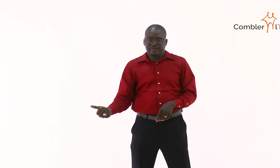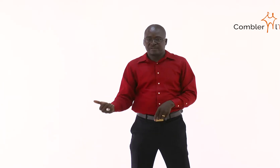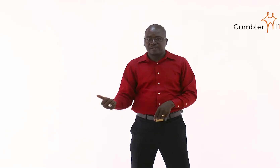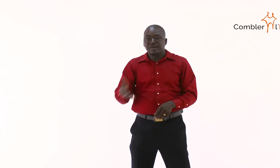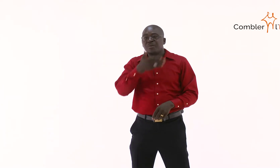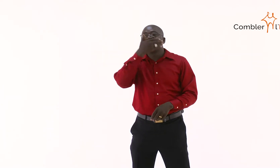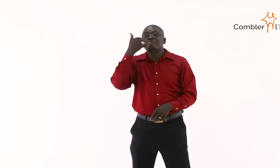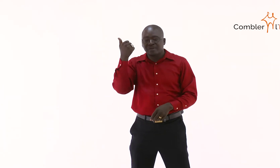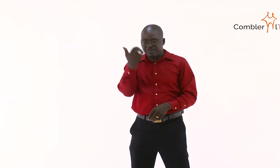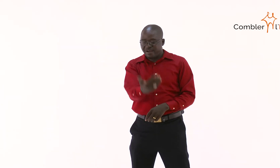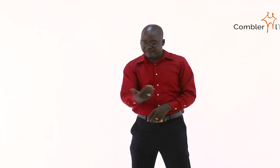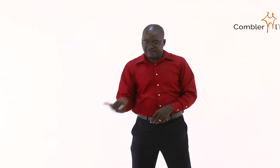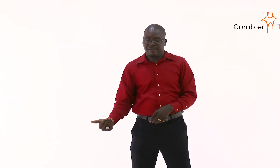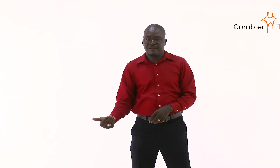plus important.